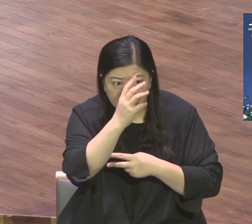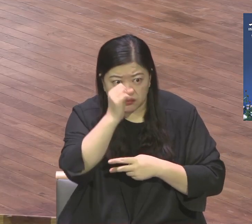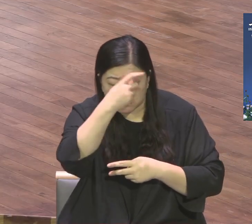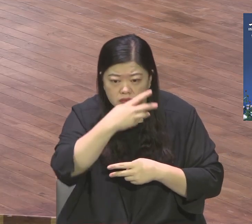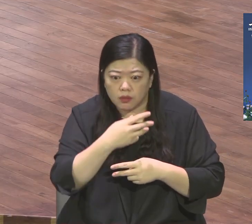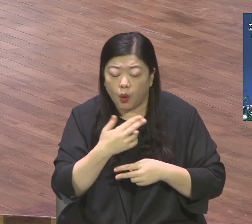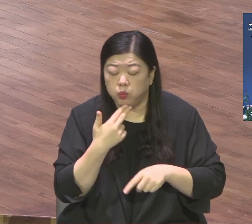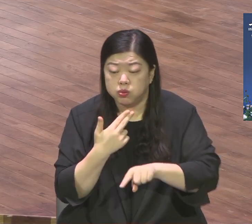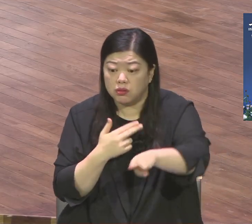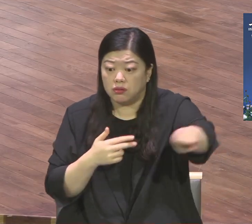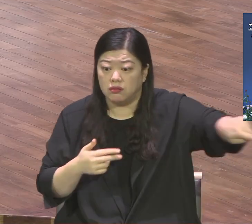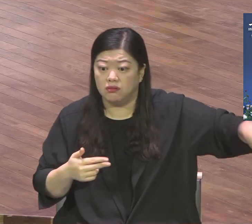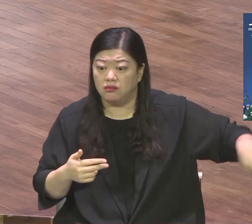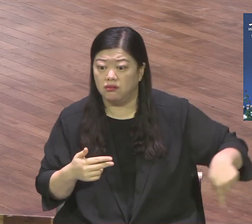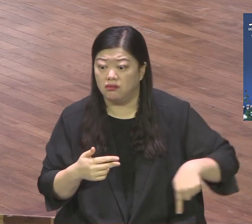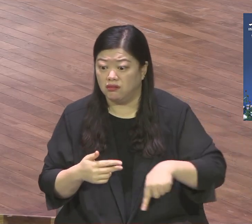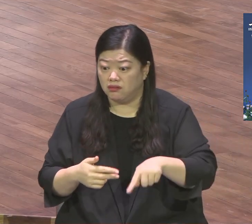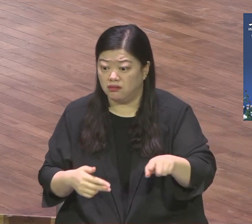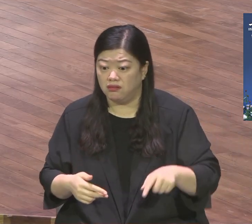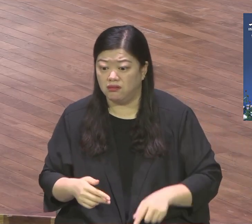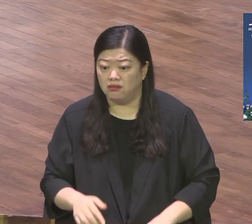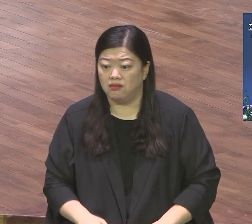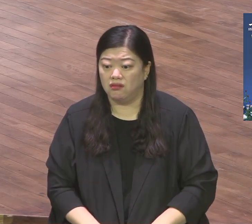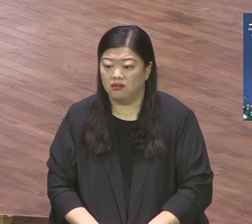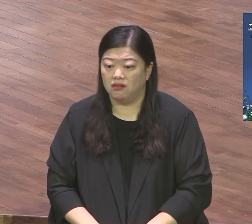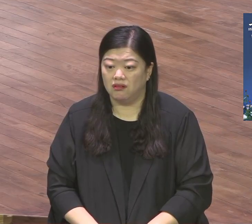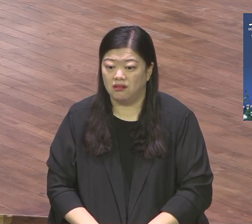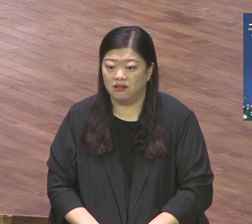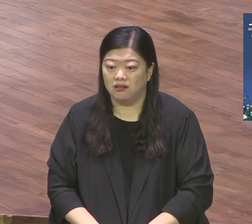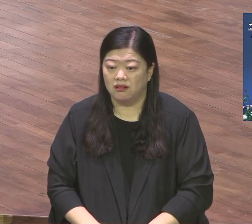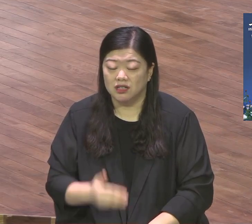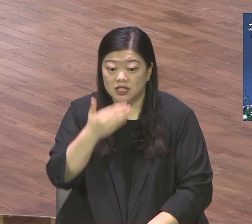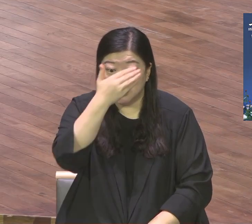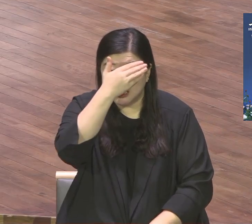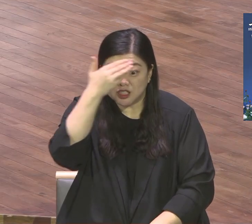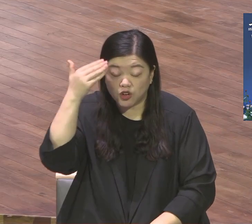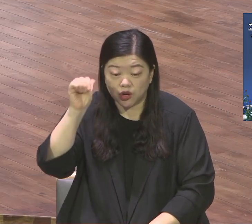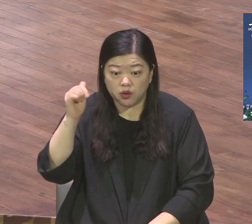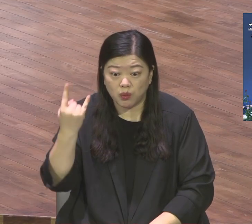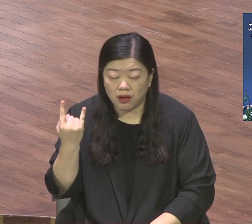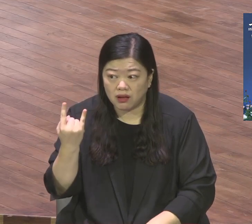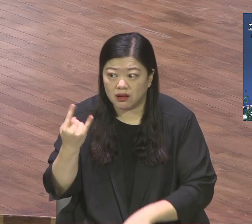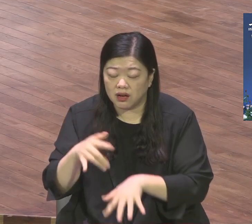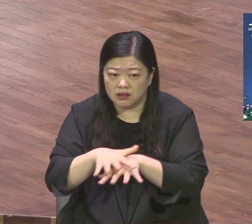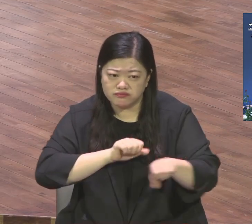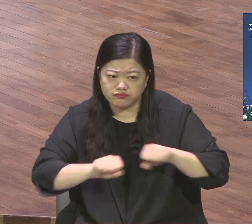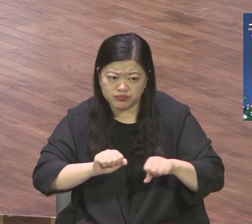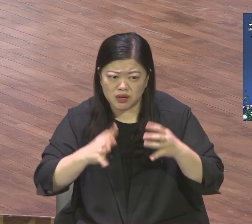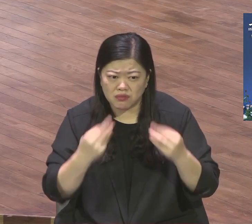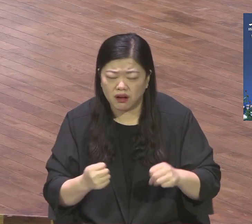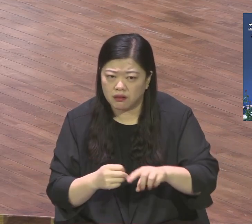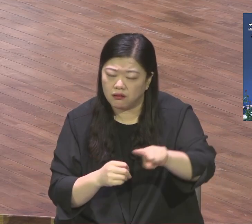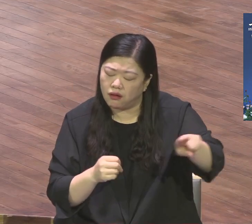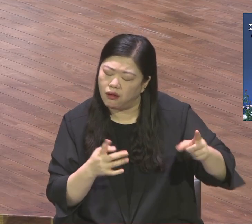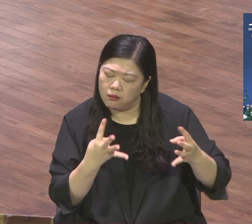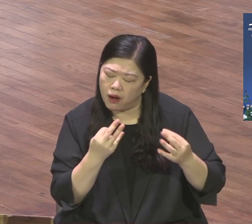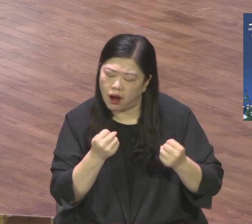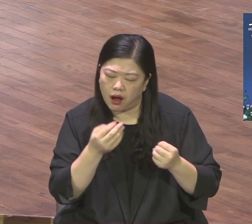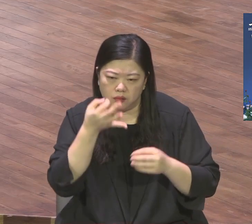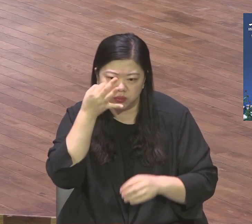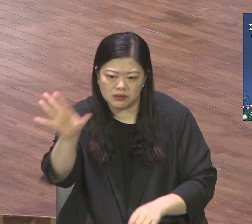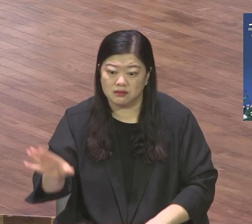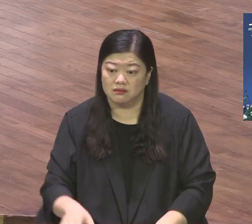없어. 청년들이 어디 있어요? 무슨 이 시대에 뭐 대낮에 교회 와서 앉아있습니까? 부모 때문에 억지로 앉아있는 맨 놈